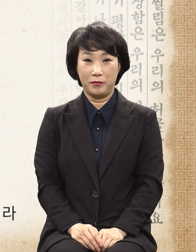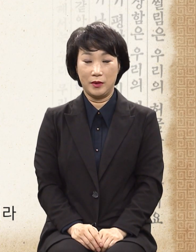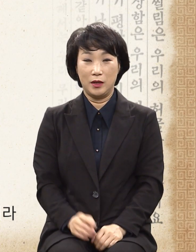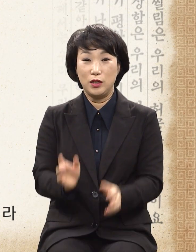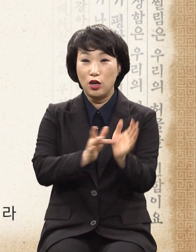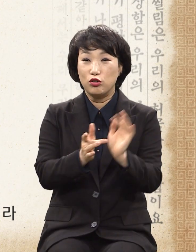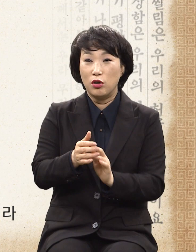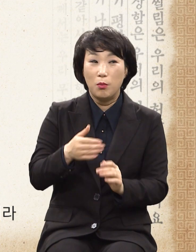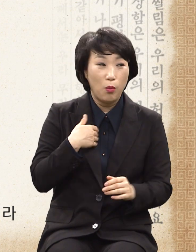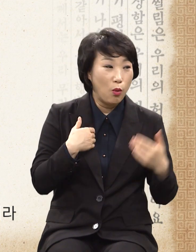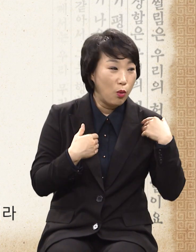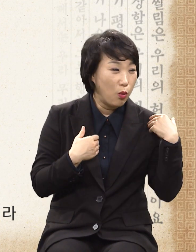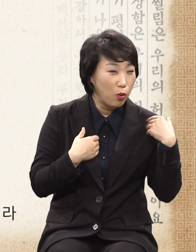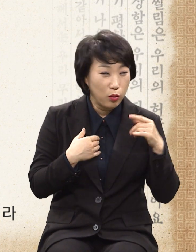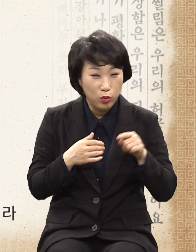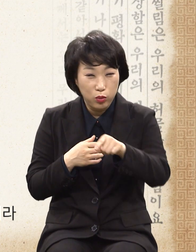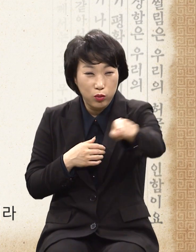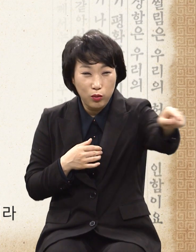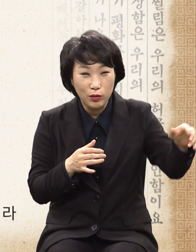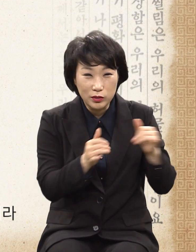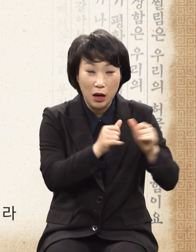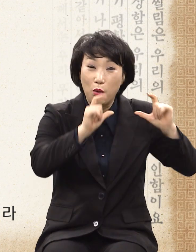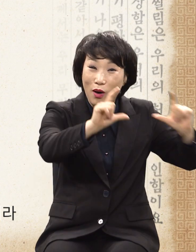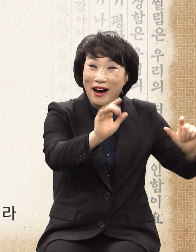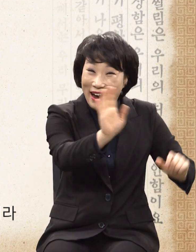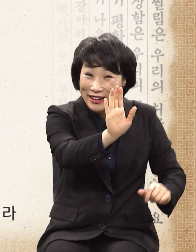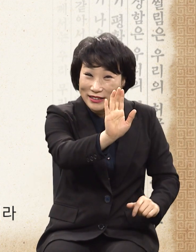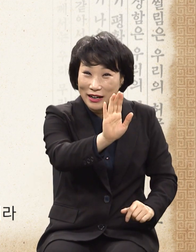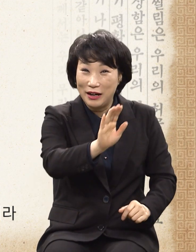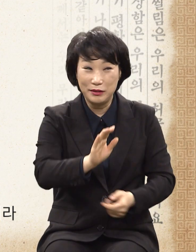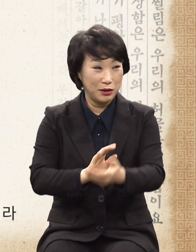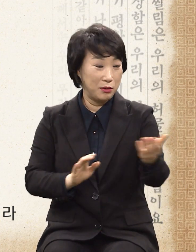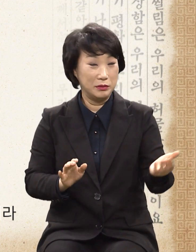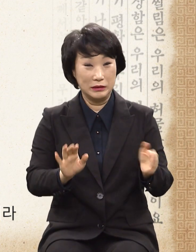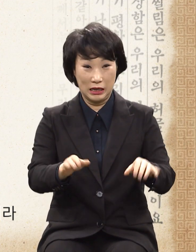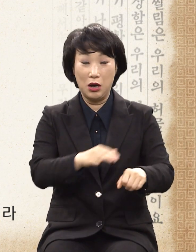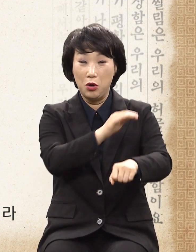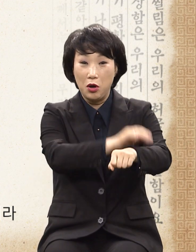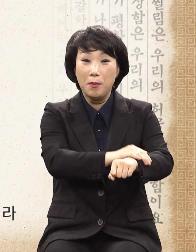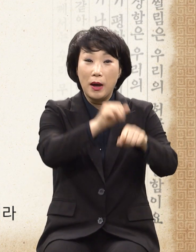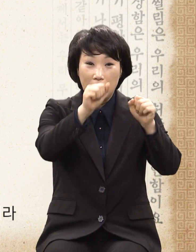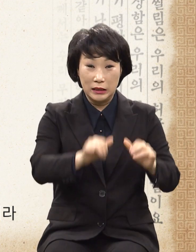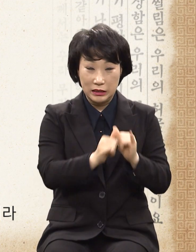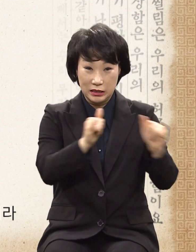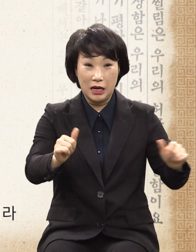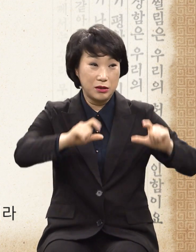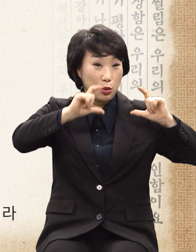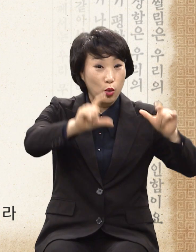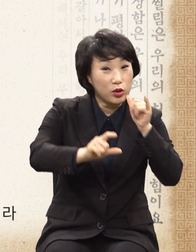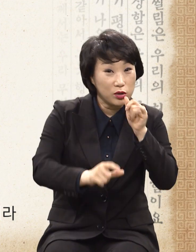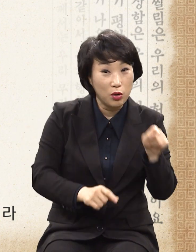예수를 모르는 사람들에게 그런 말씀을 한 것이 아니라 왼편에 있는 자들에게